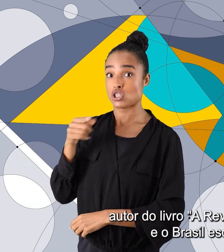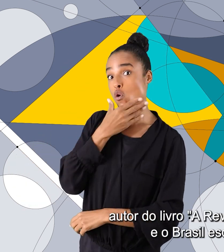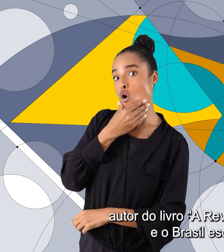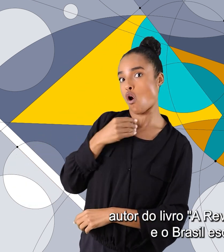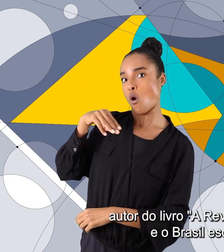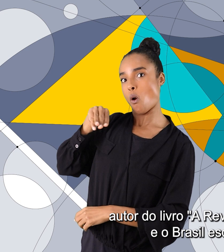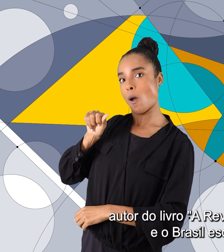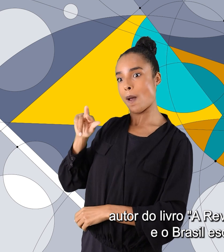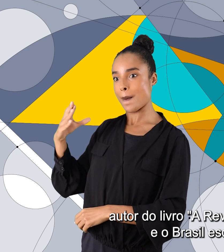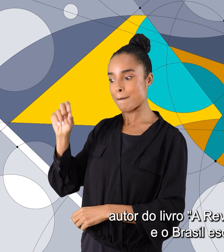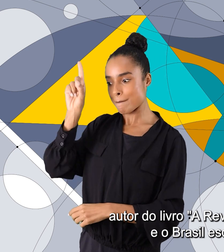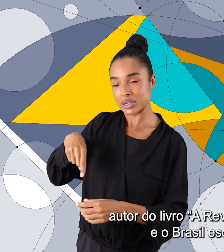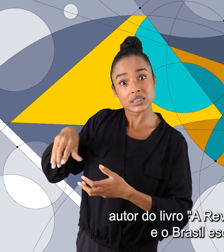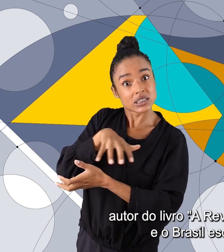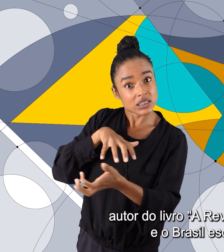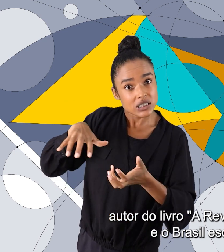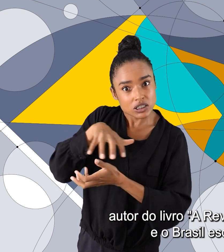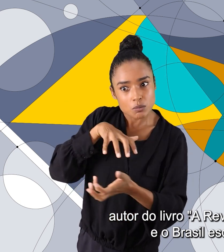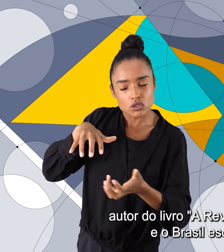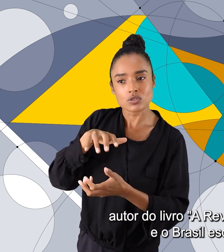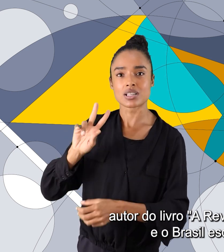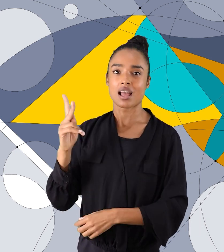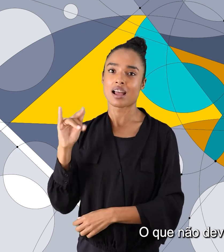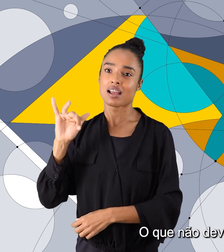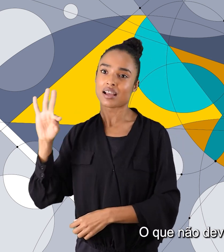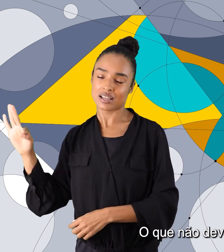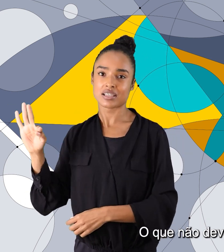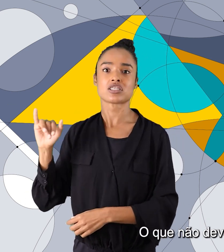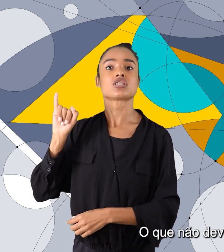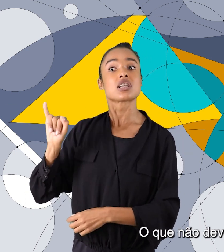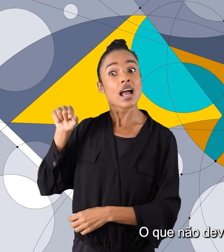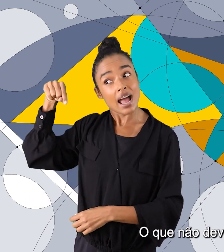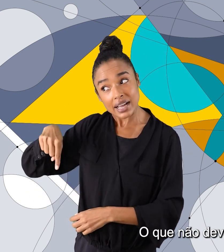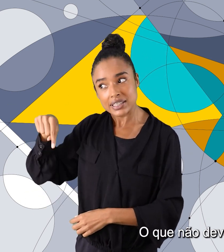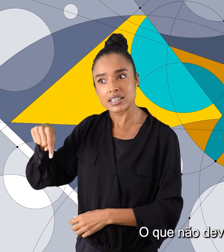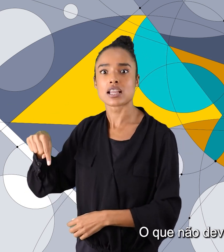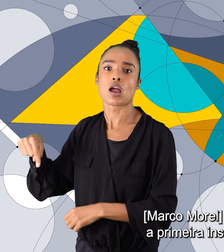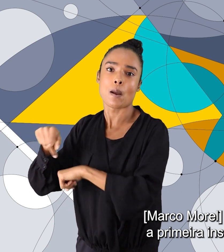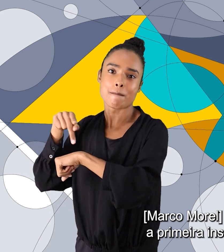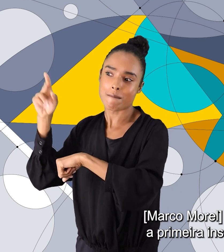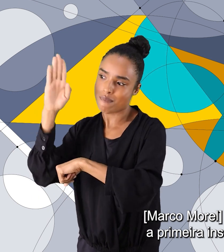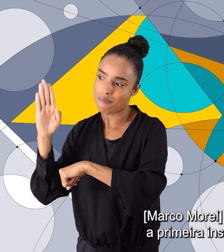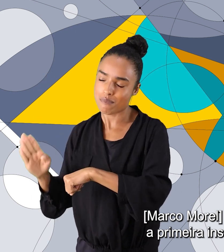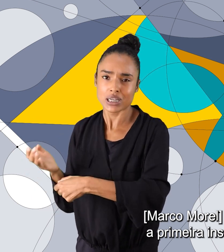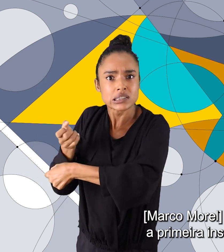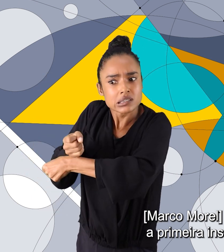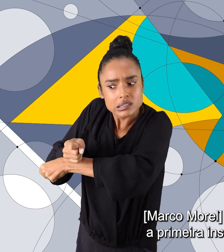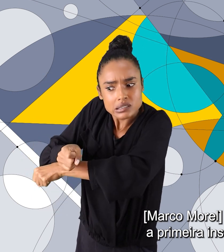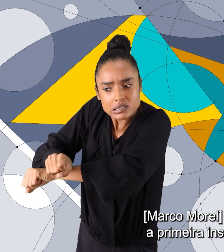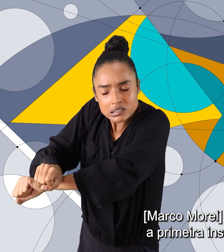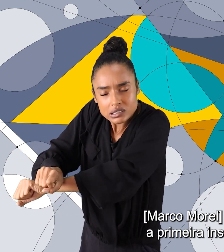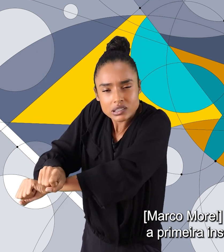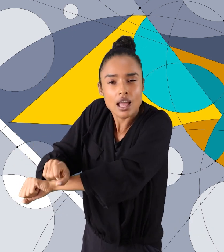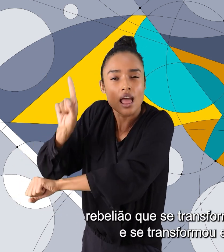do livro A Revolução do Haiti e o Brasil Escravista, o que não deve ser dito. É que foi a